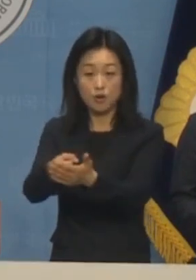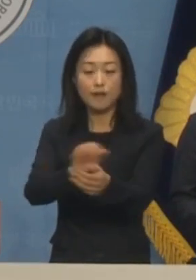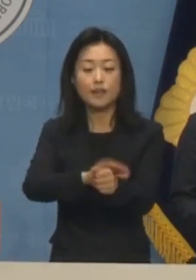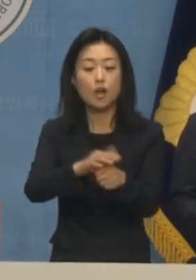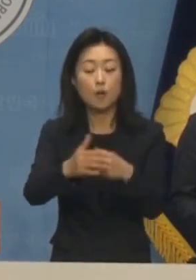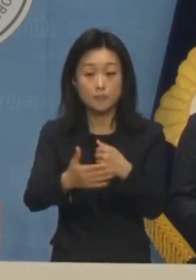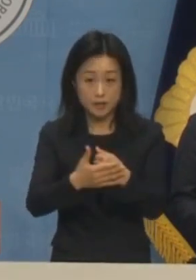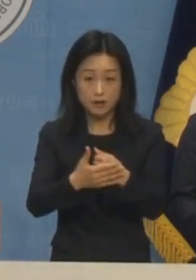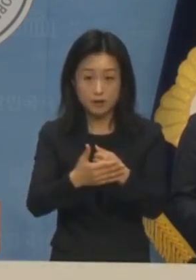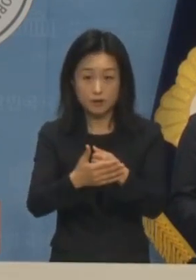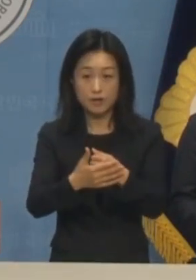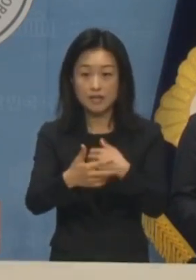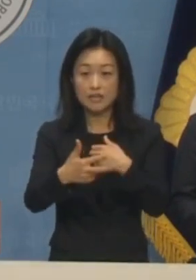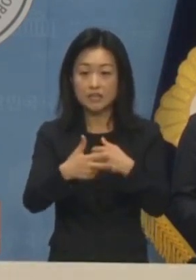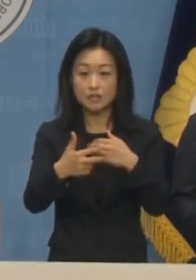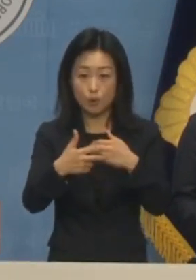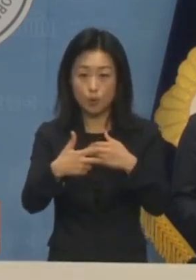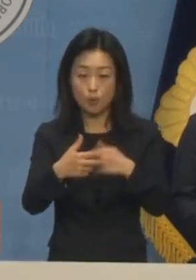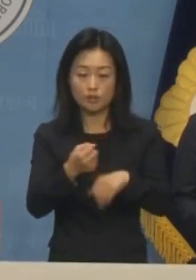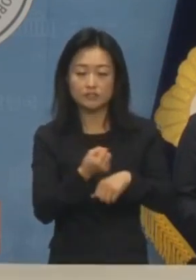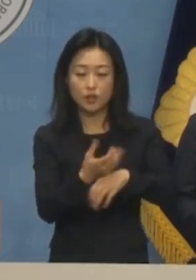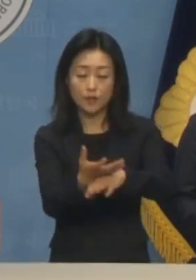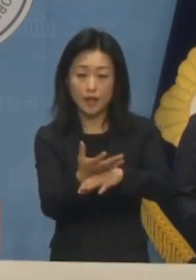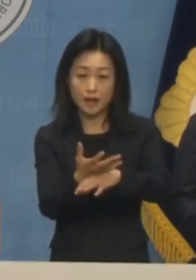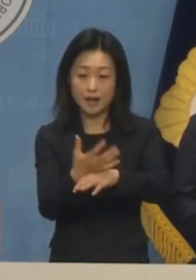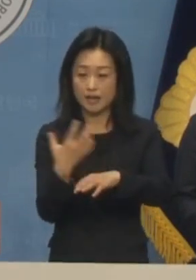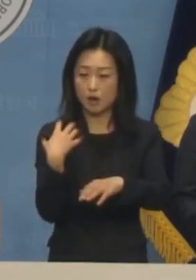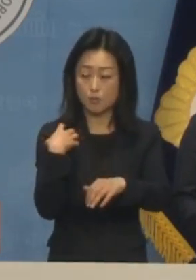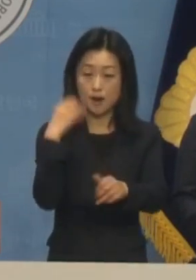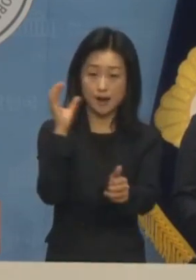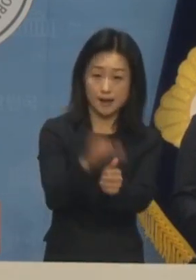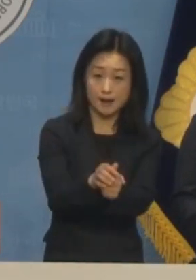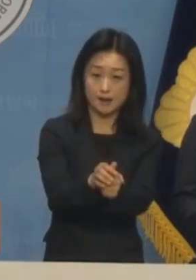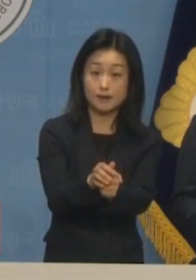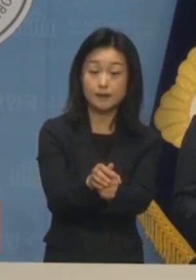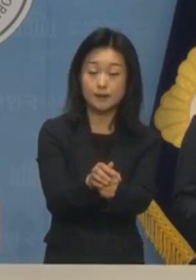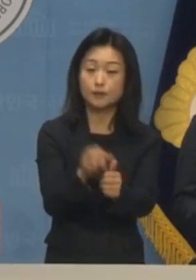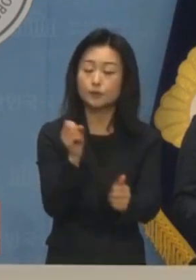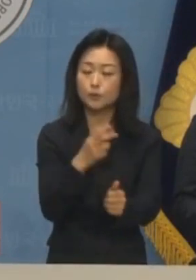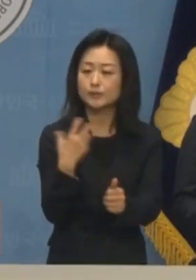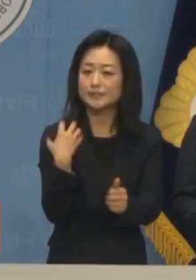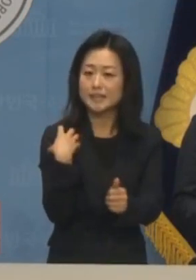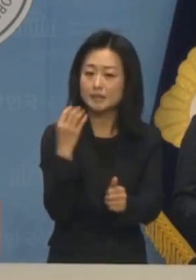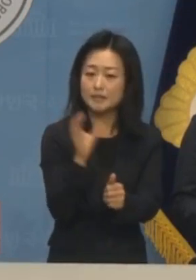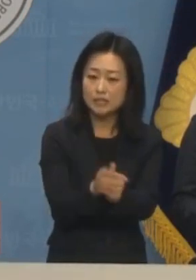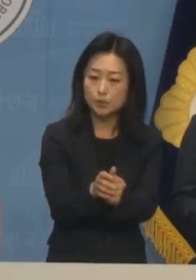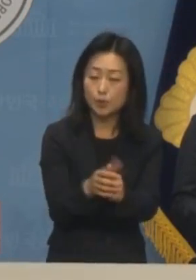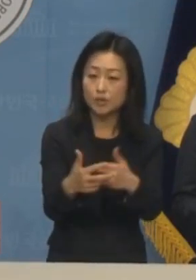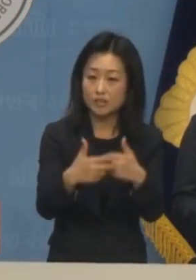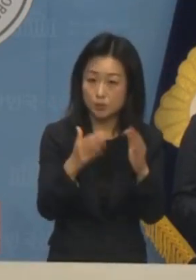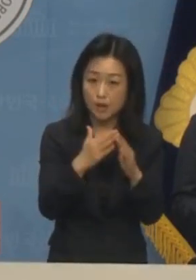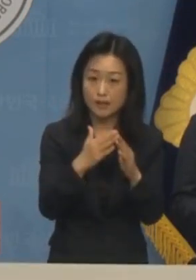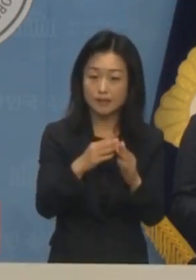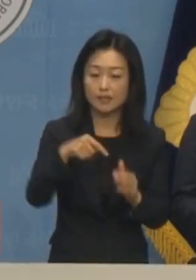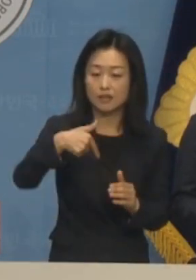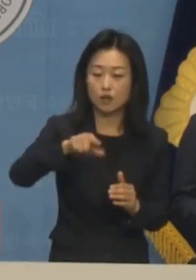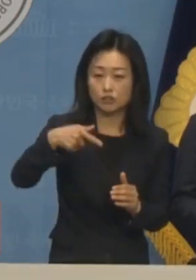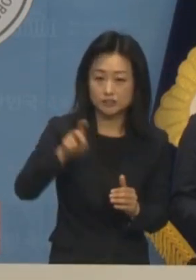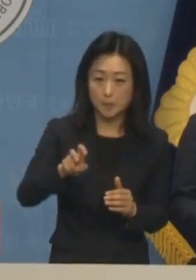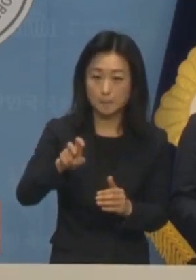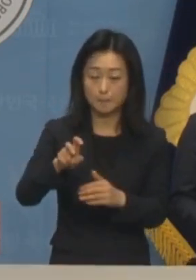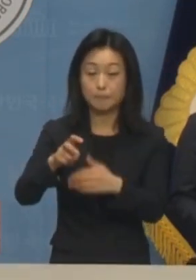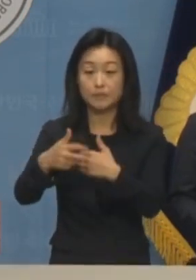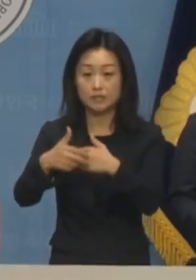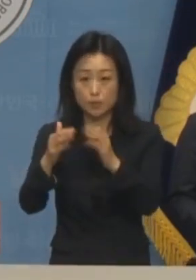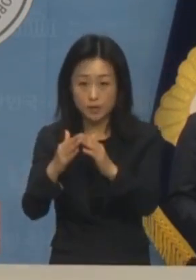체계 강화를 위한 역할과 책무를 명시하였습니다. 또한 책임의료기관, 거점의료기관, 1차